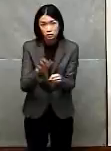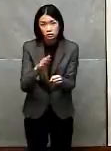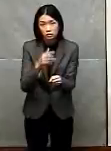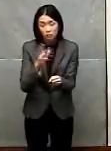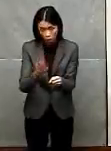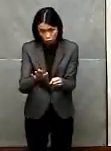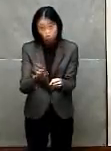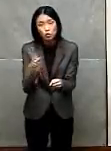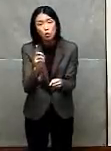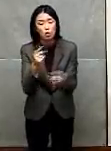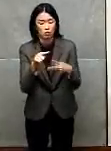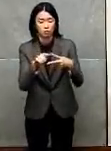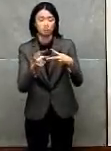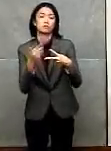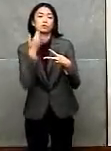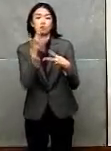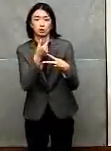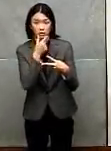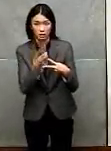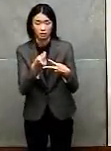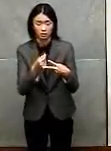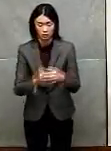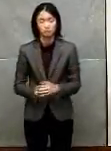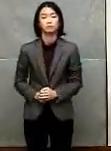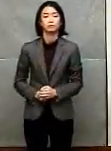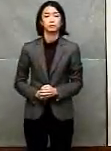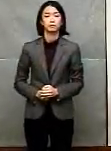よろしくお願いいたします。 はい、